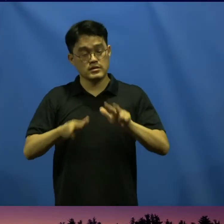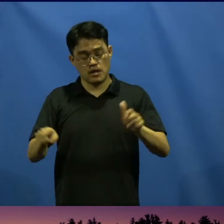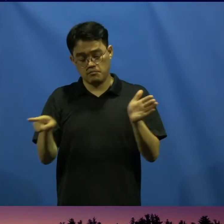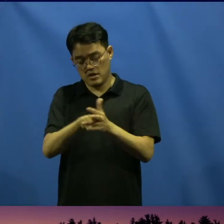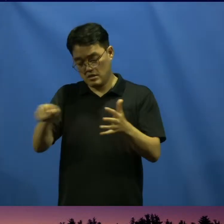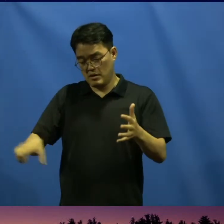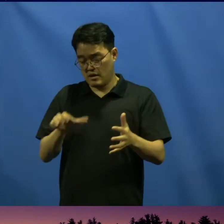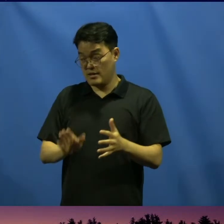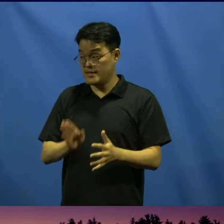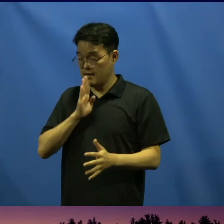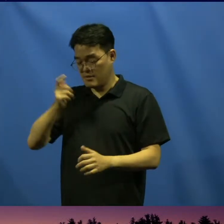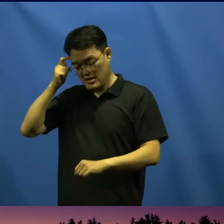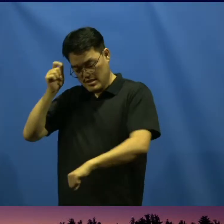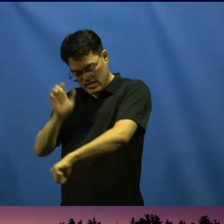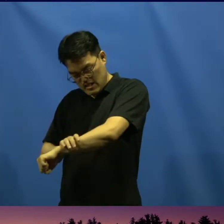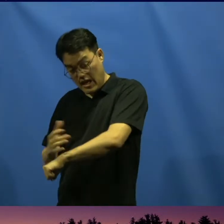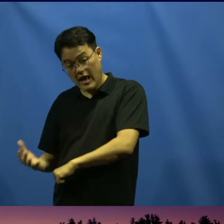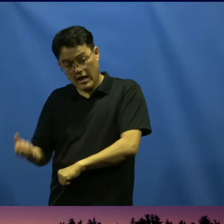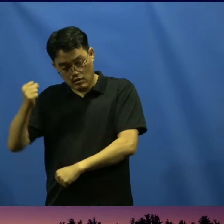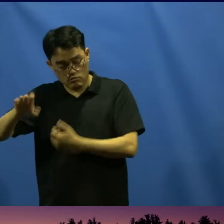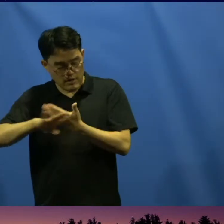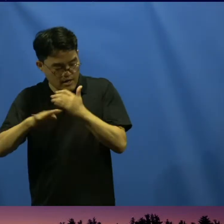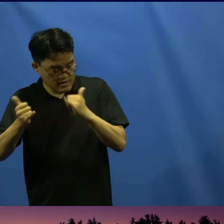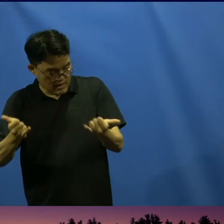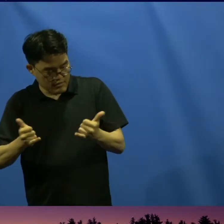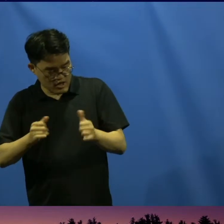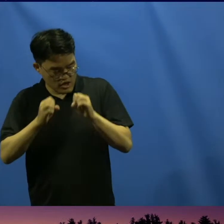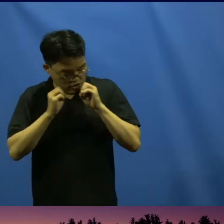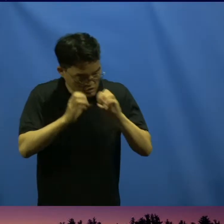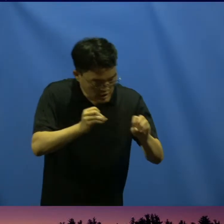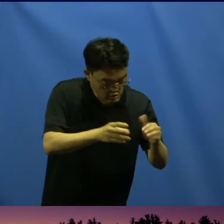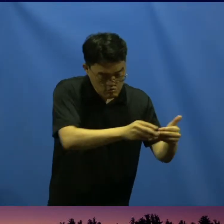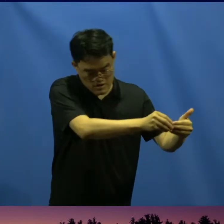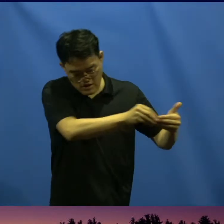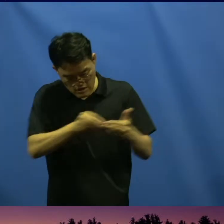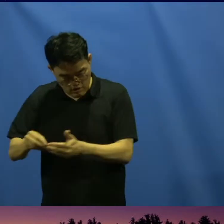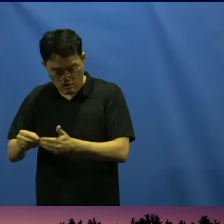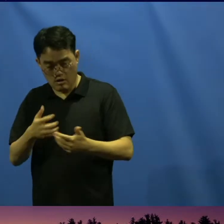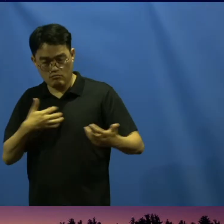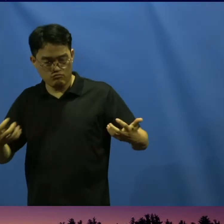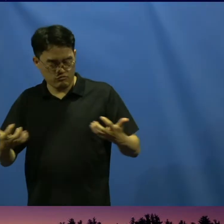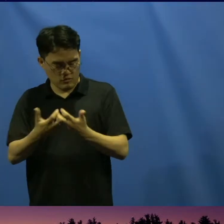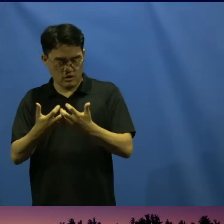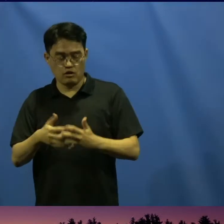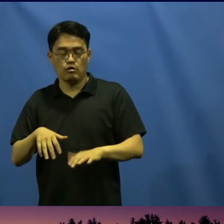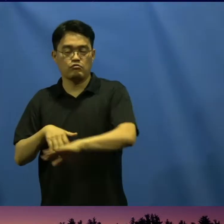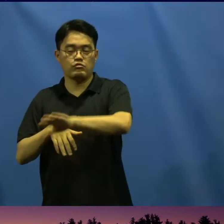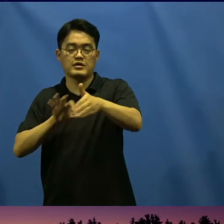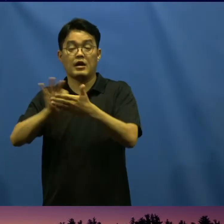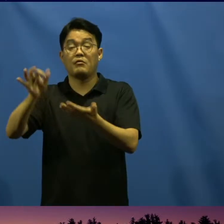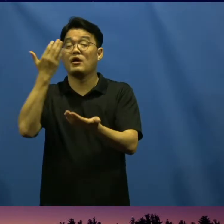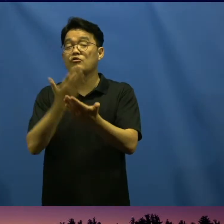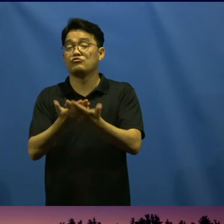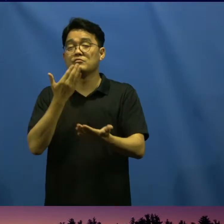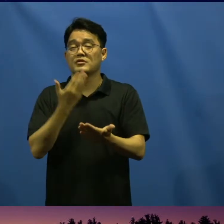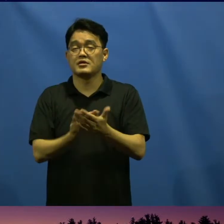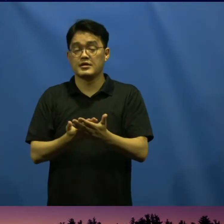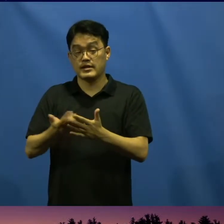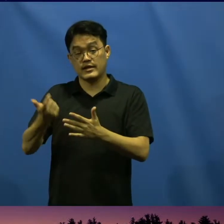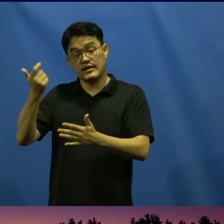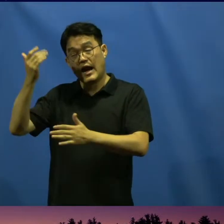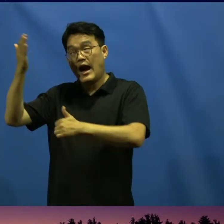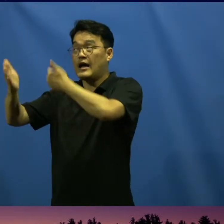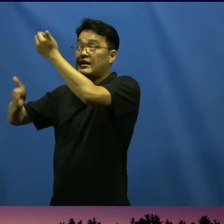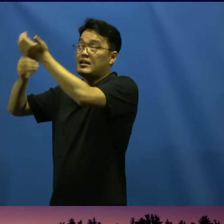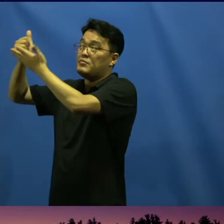사람을 살리고 다른 사람을 인도하고 다른 인생을 풍성케 하는 일에 쓰임받게 하여 주시옵소서. 그 지혜로 이 세상을